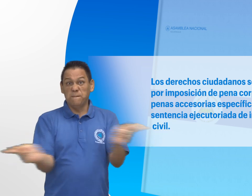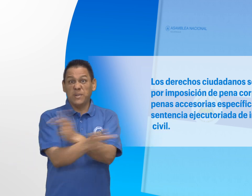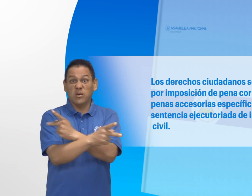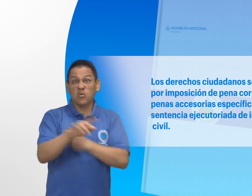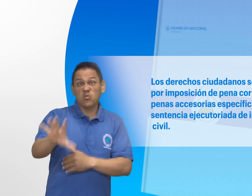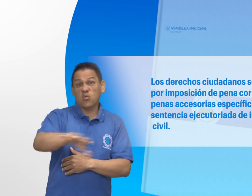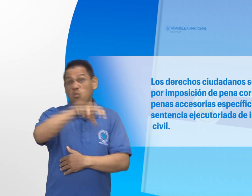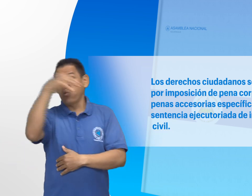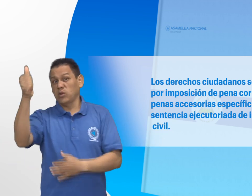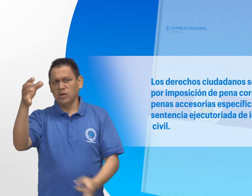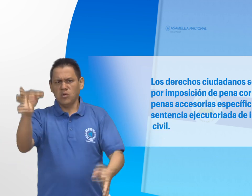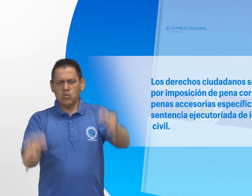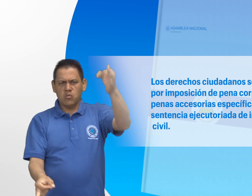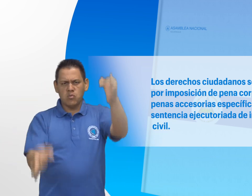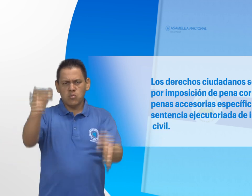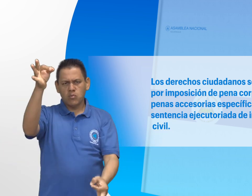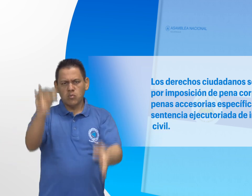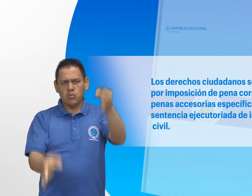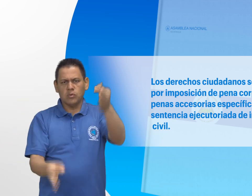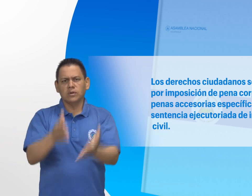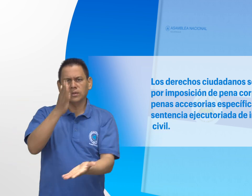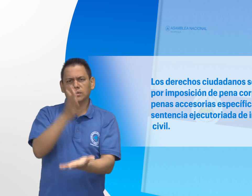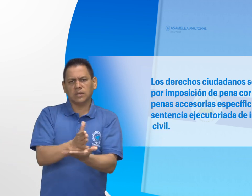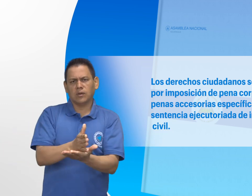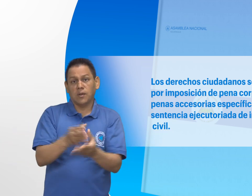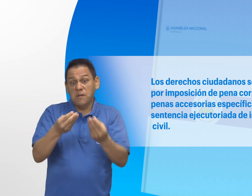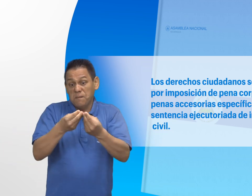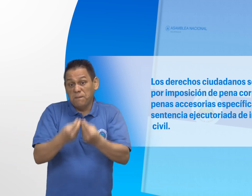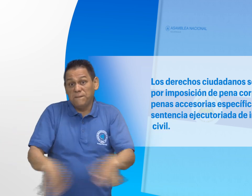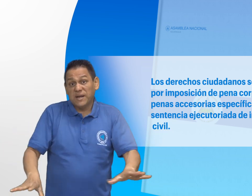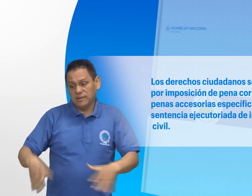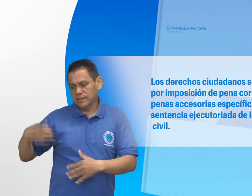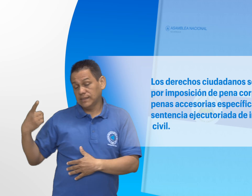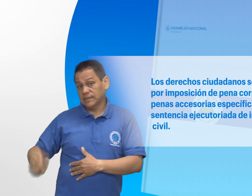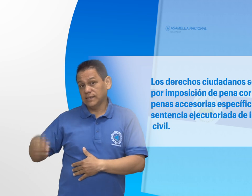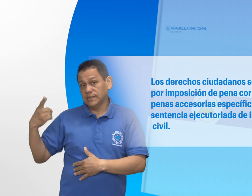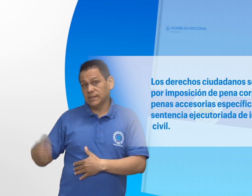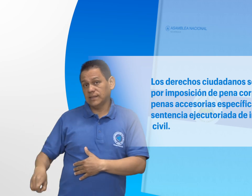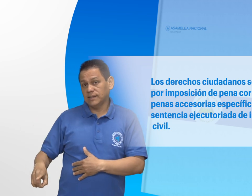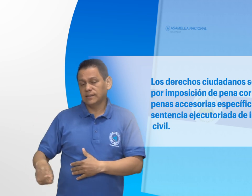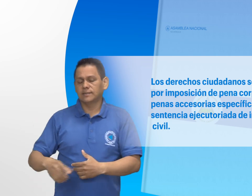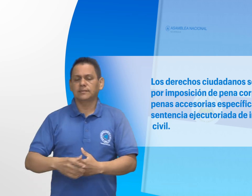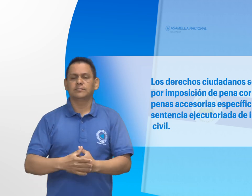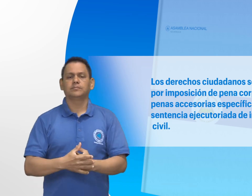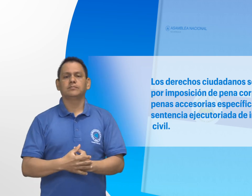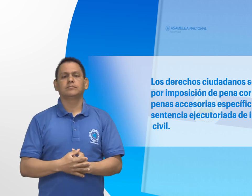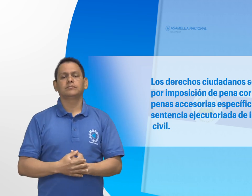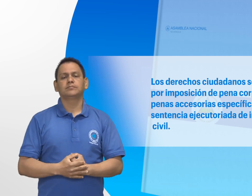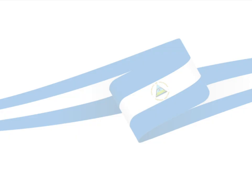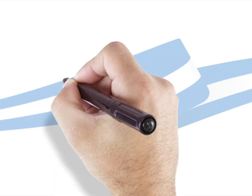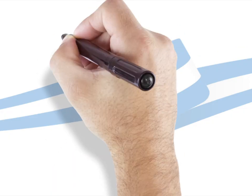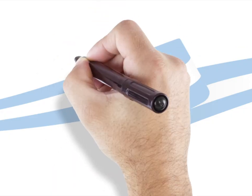penas accesorias específicas y por sentencia ejecutoria de interdicción civil.